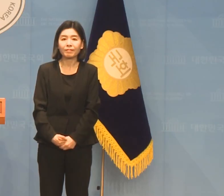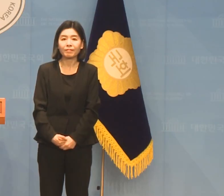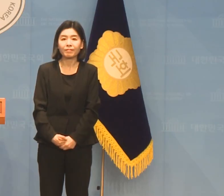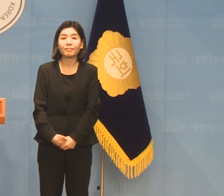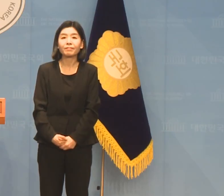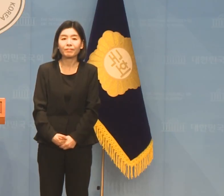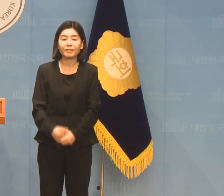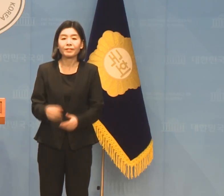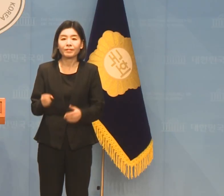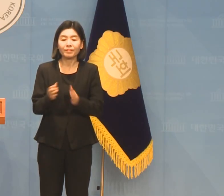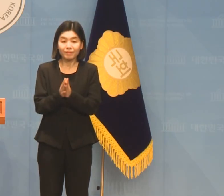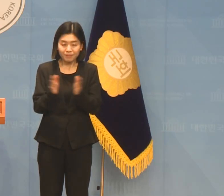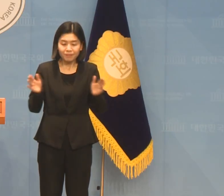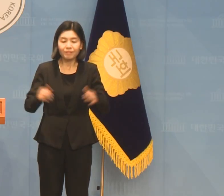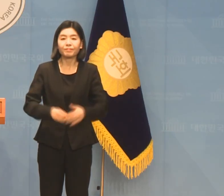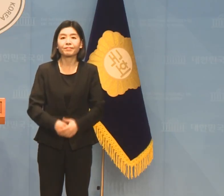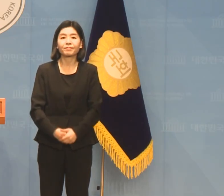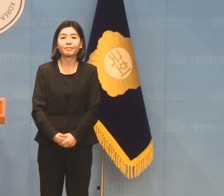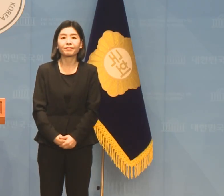다시 시작하겠습니다.